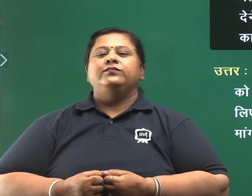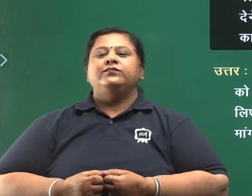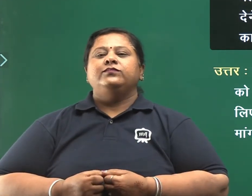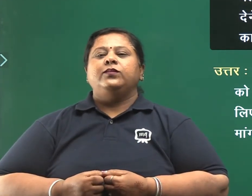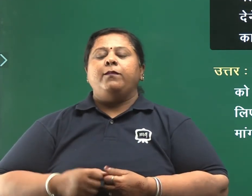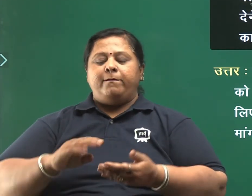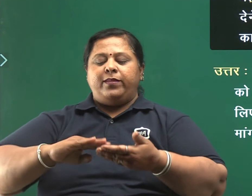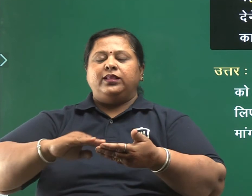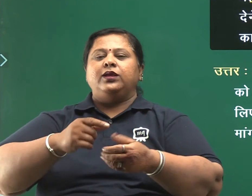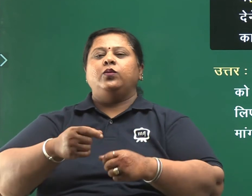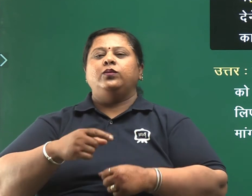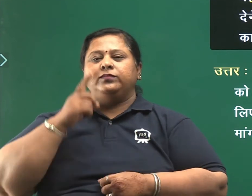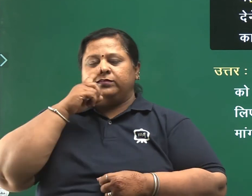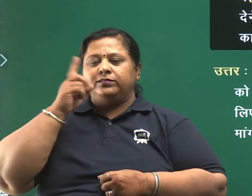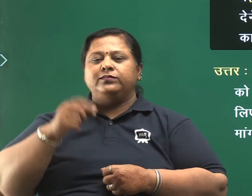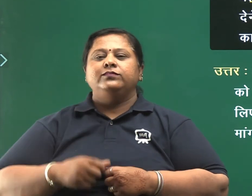पत्नी को